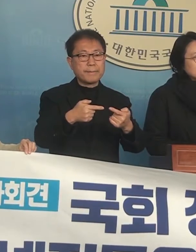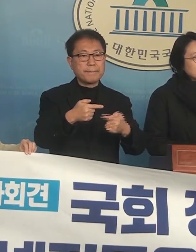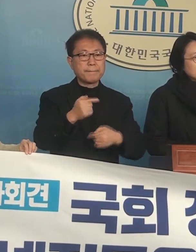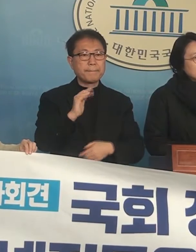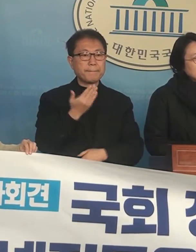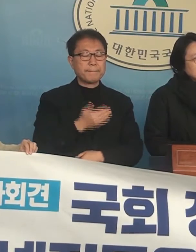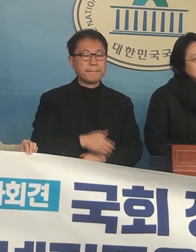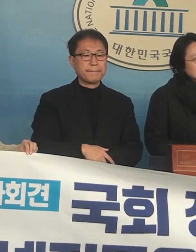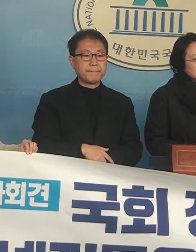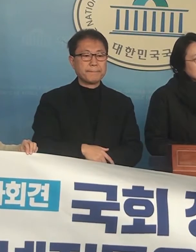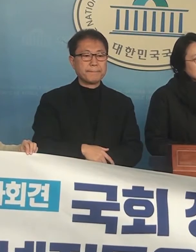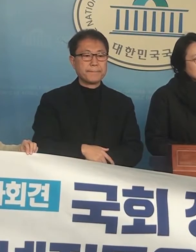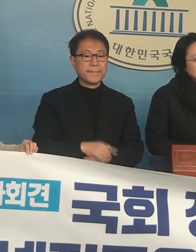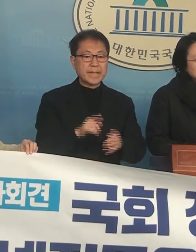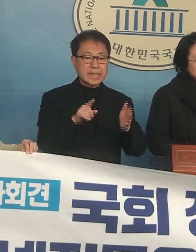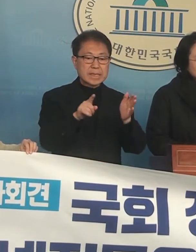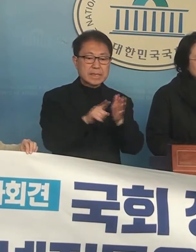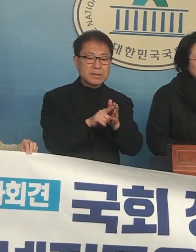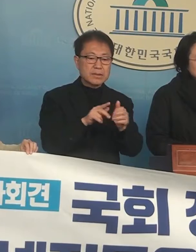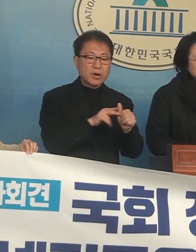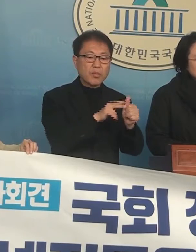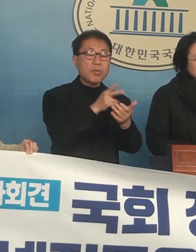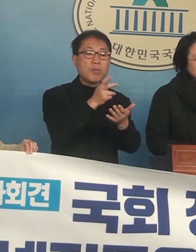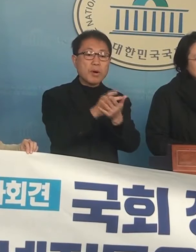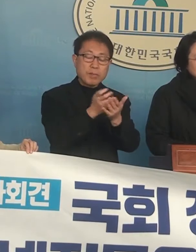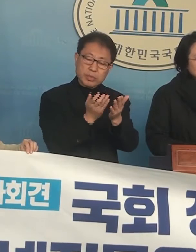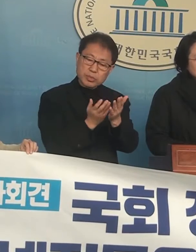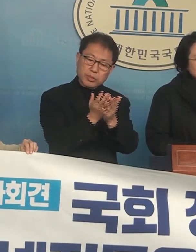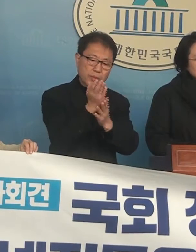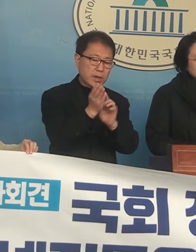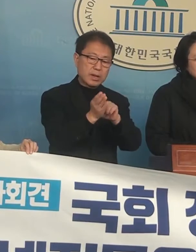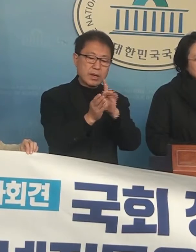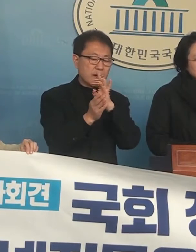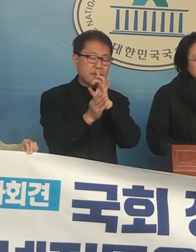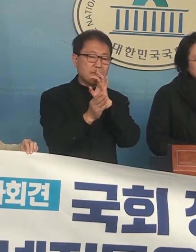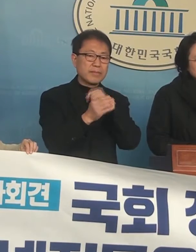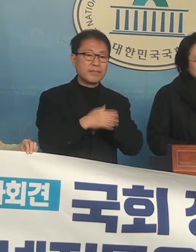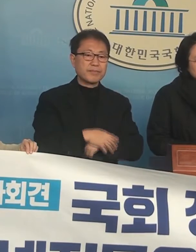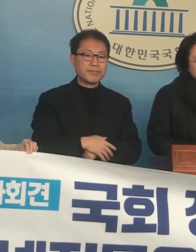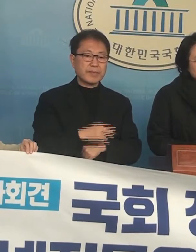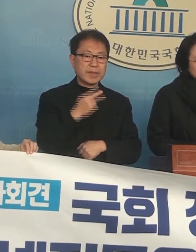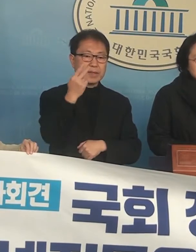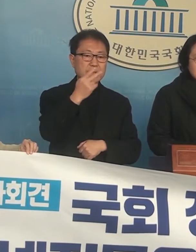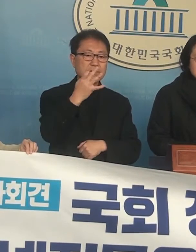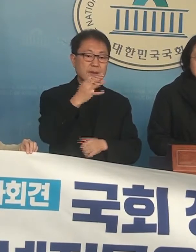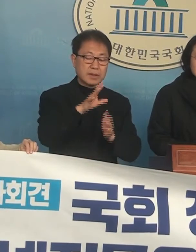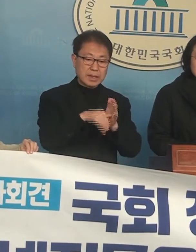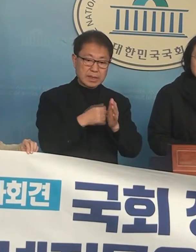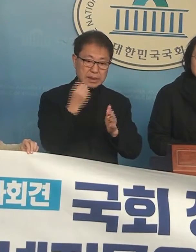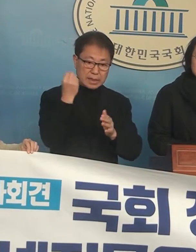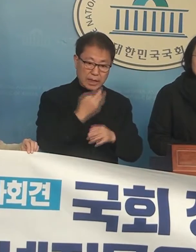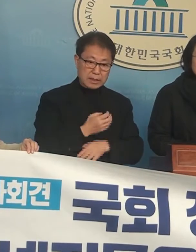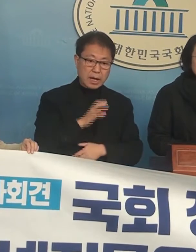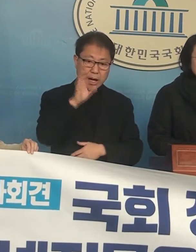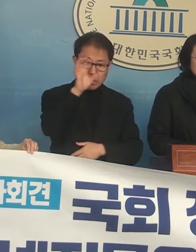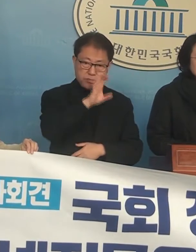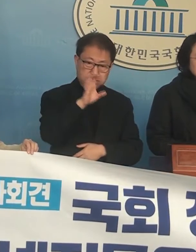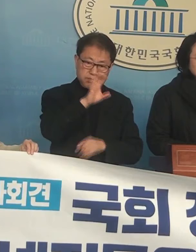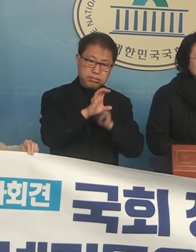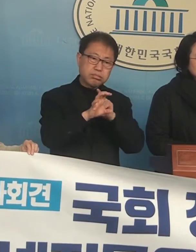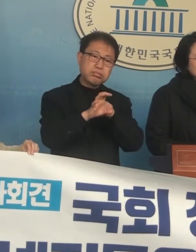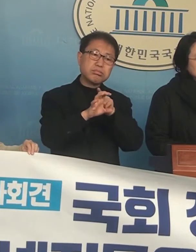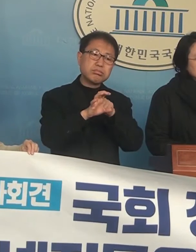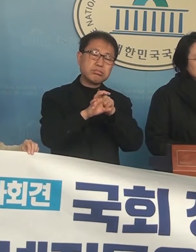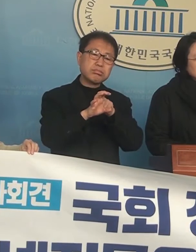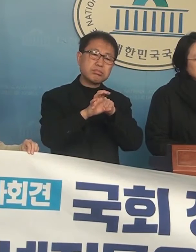수밖에 없습니다. 신용정보법은 결단코 통과되어서는 안 됩니다. 2014년의 일을 다시 한번 복귀해보지